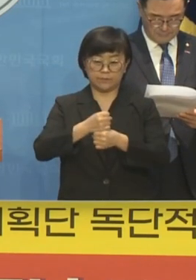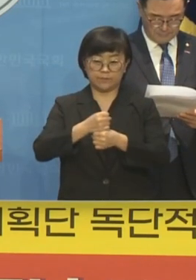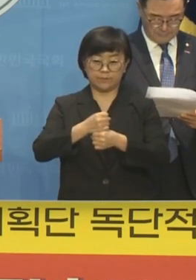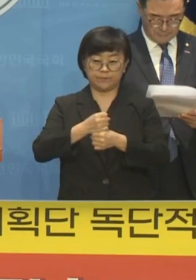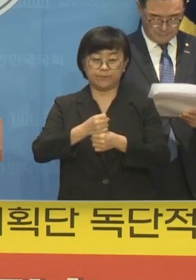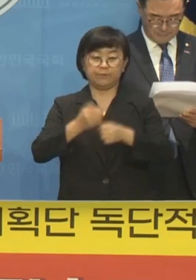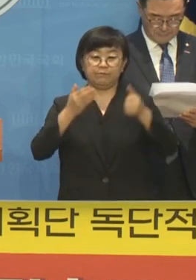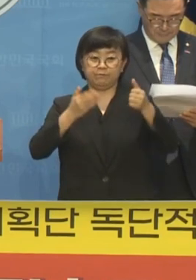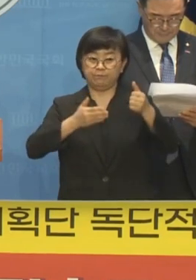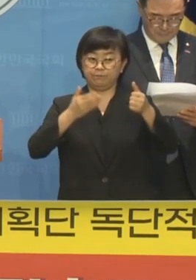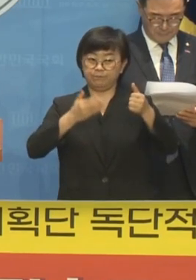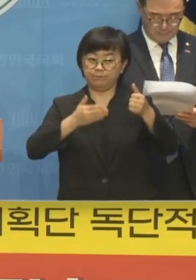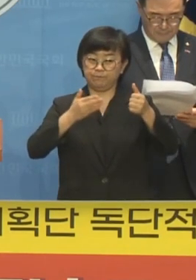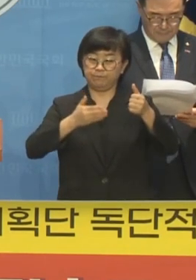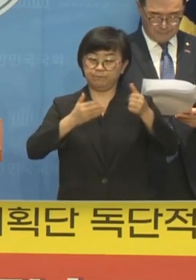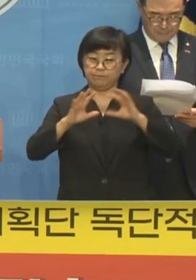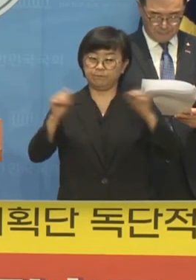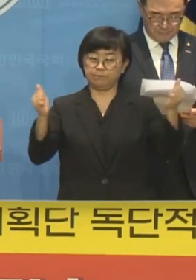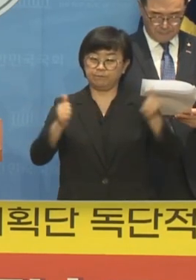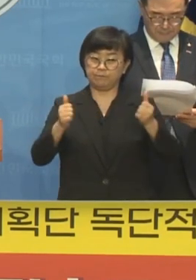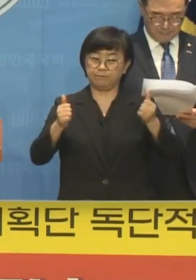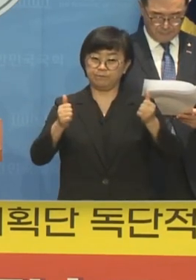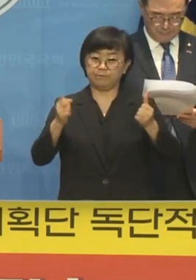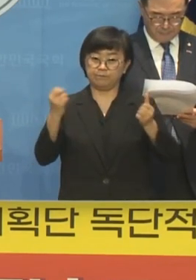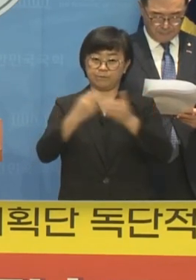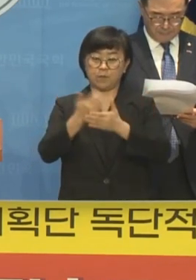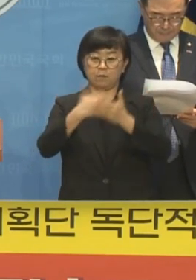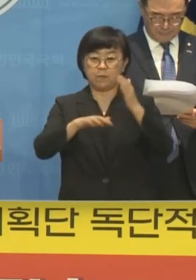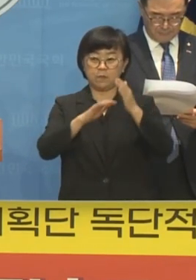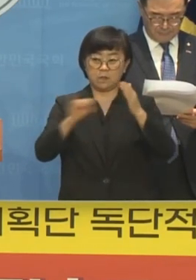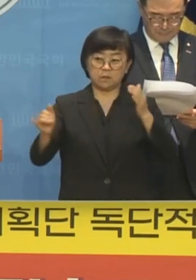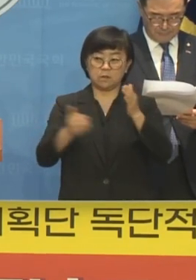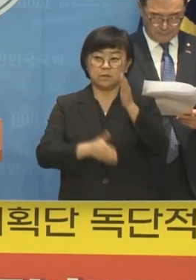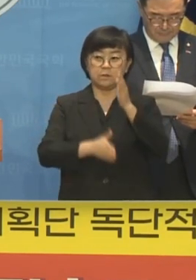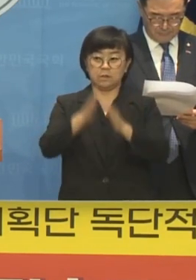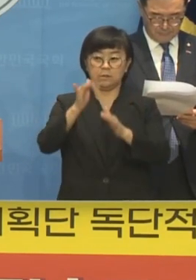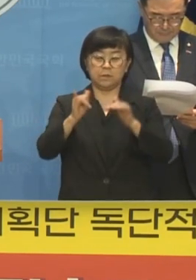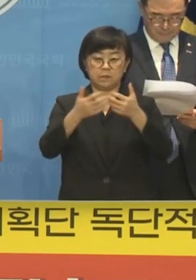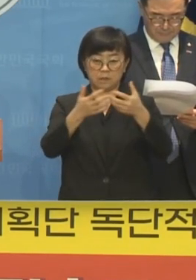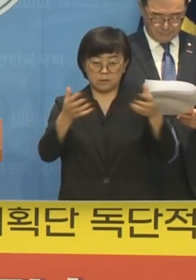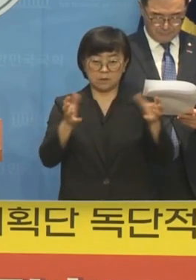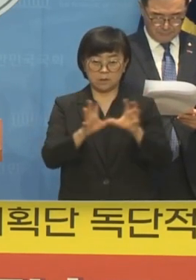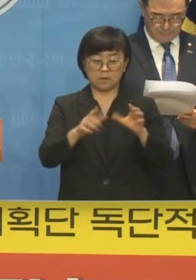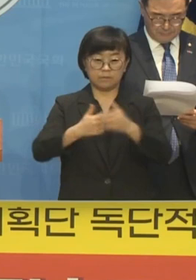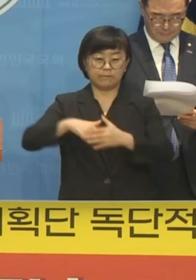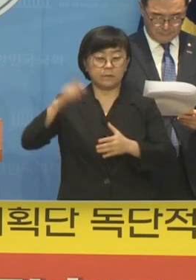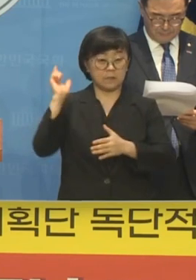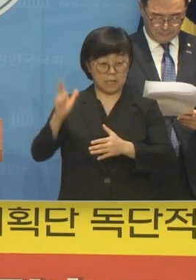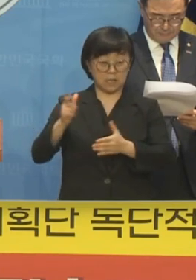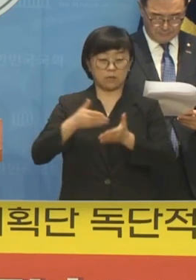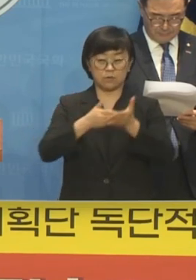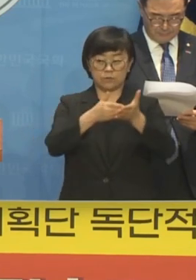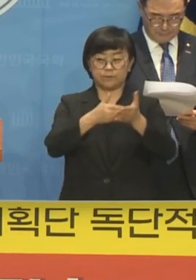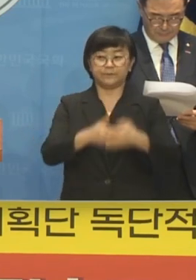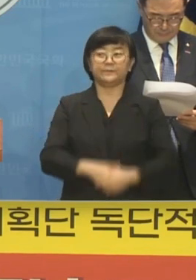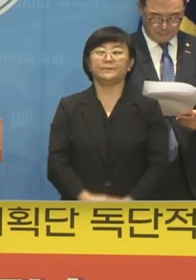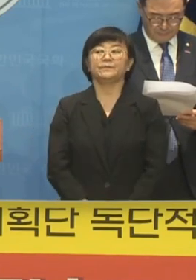재구성해 주시기를 국회의원과 유족과 시민단체가 강력히 요청합니다.